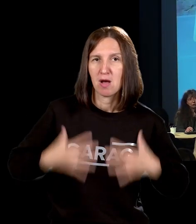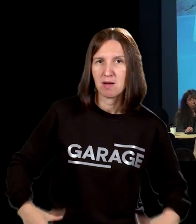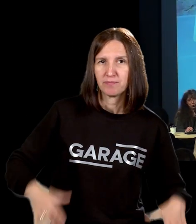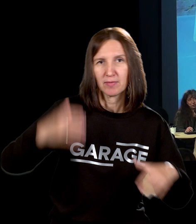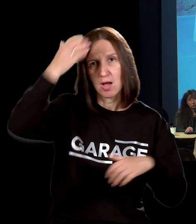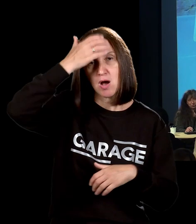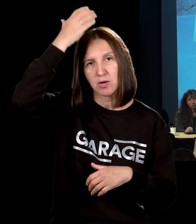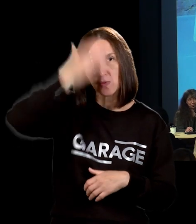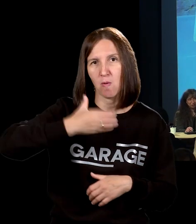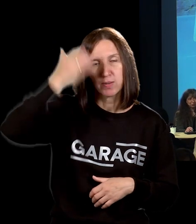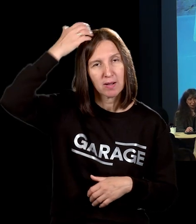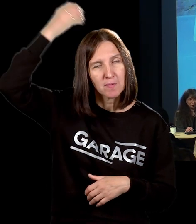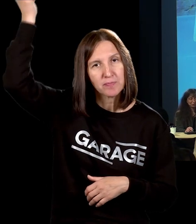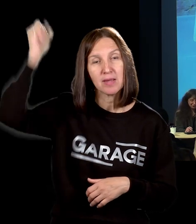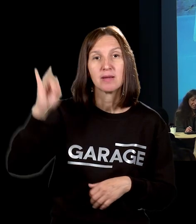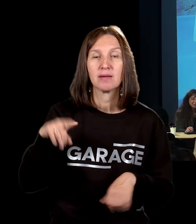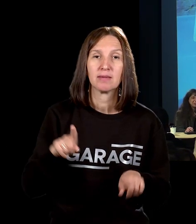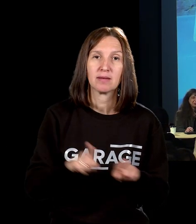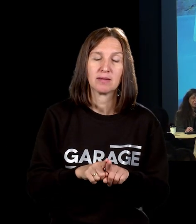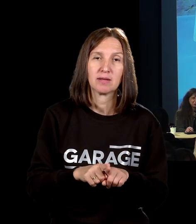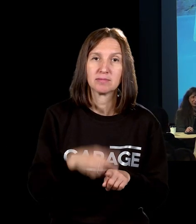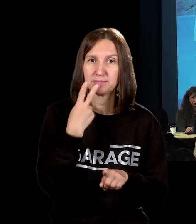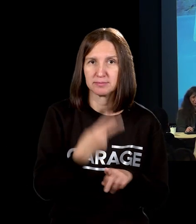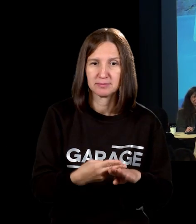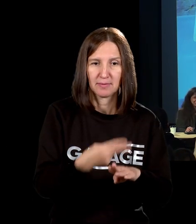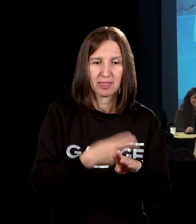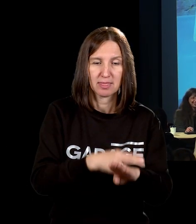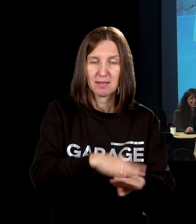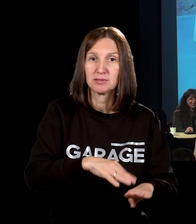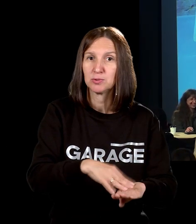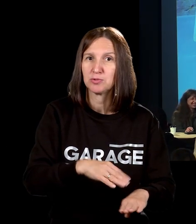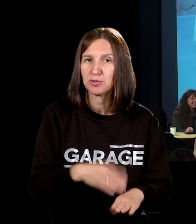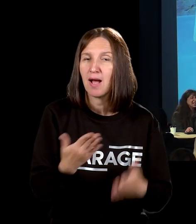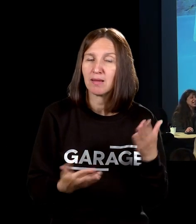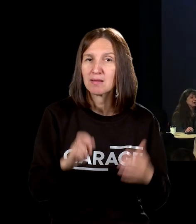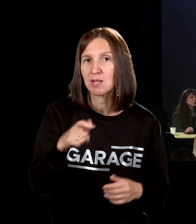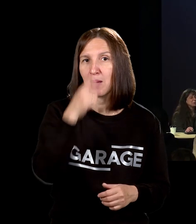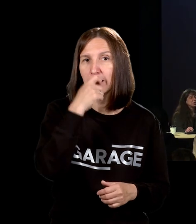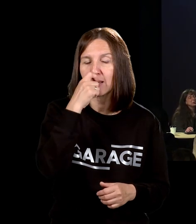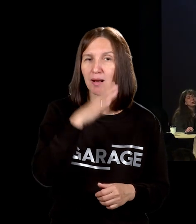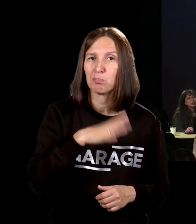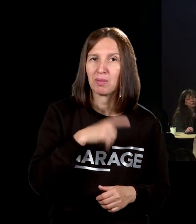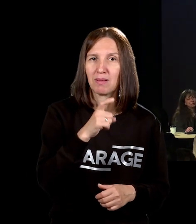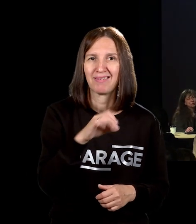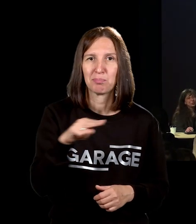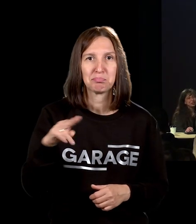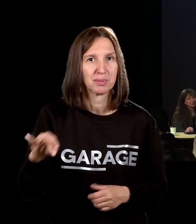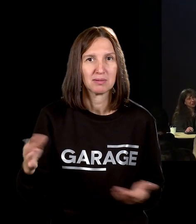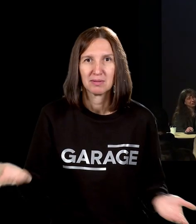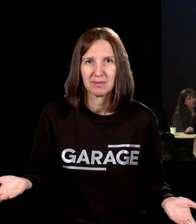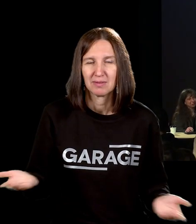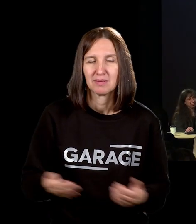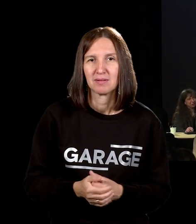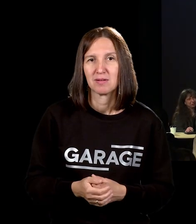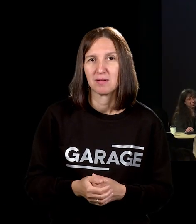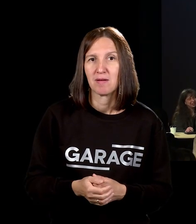Если бы Гитлер был хиппи, вот какие уже нью-эйджевые куклуксклановцы. Но при этом на что они смотрят, что